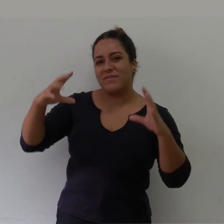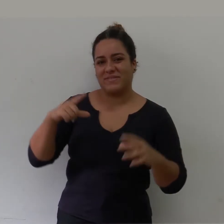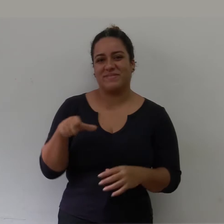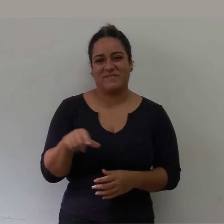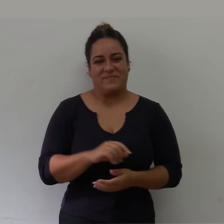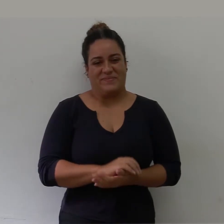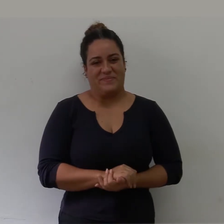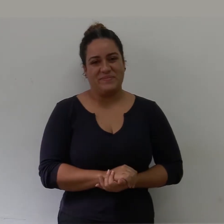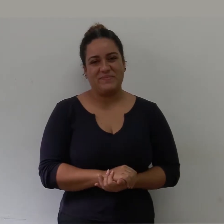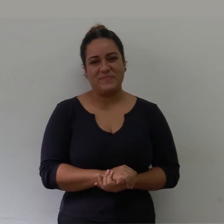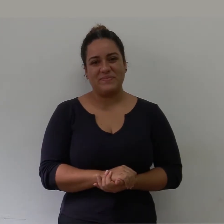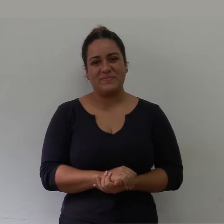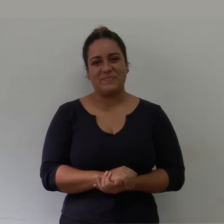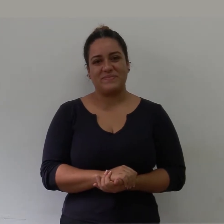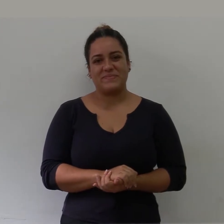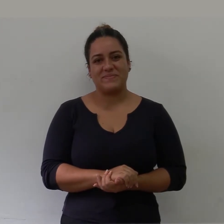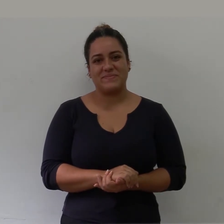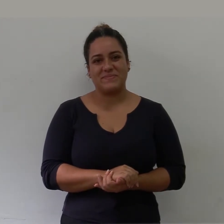Uau!